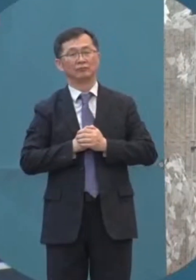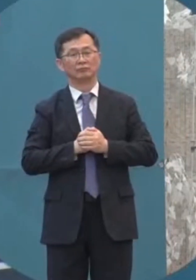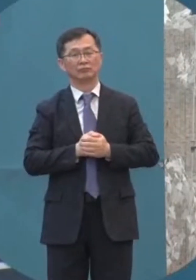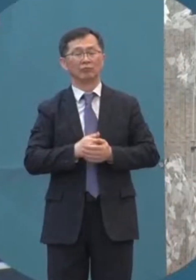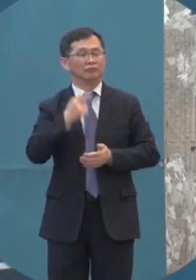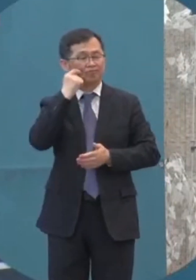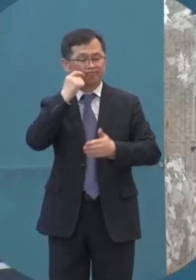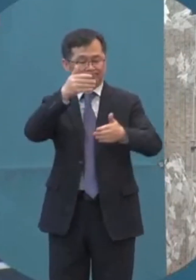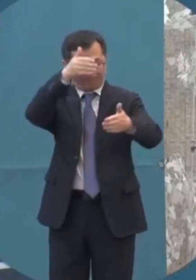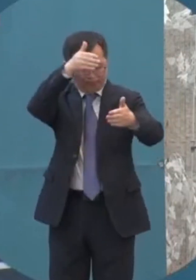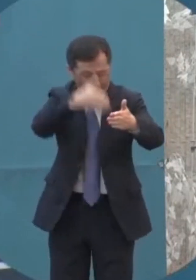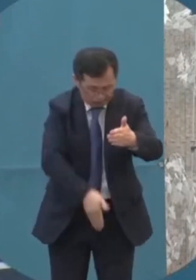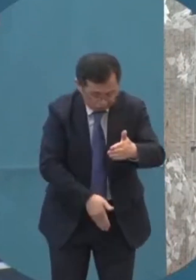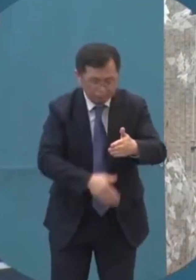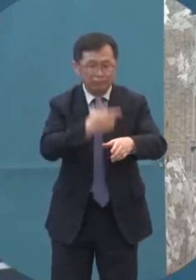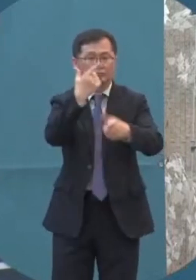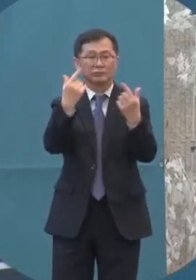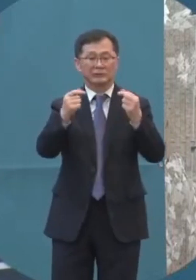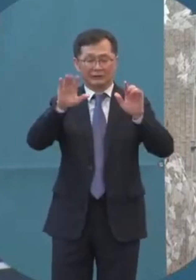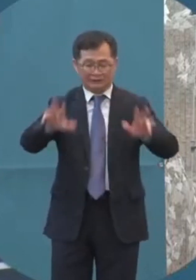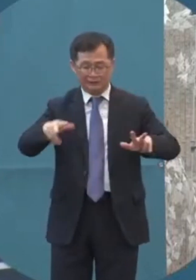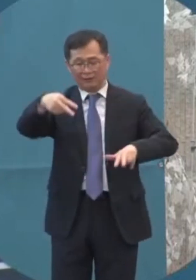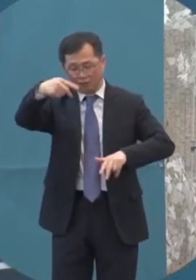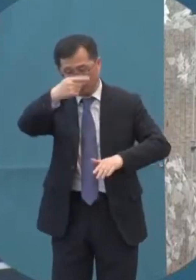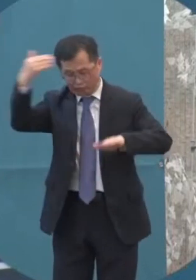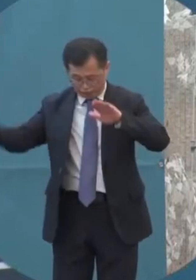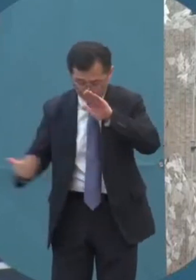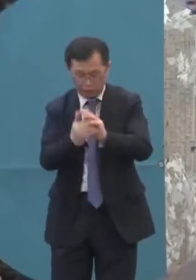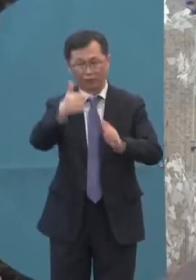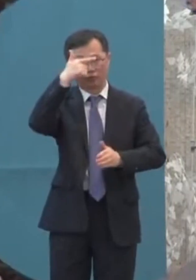못다 이룬 노무현의 꿈을 이제라도 이루어야 됩니다.